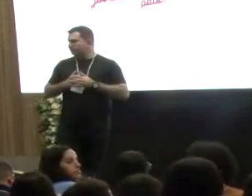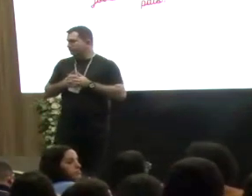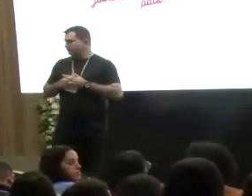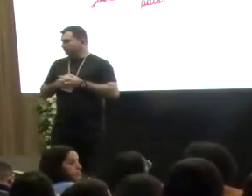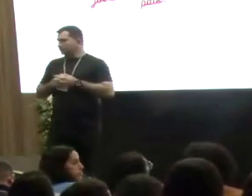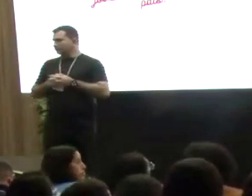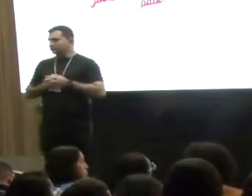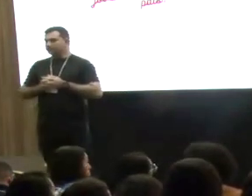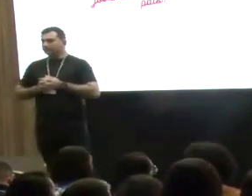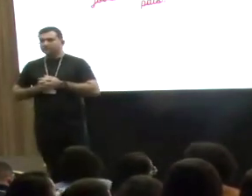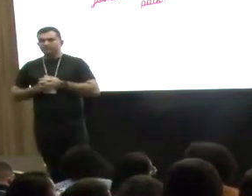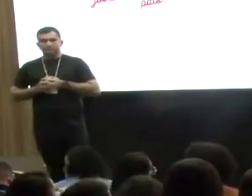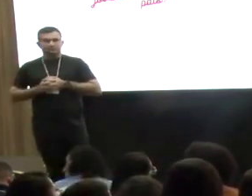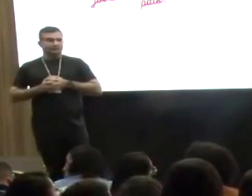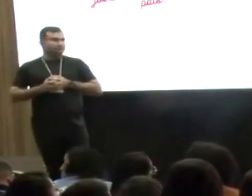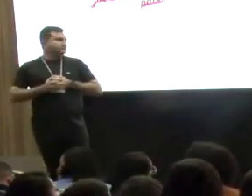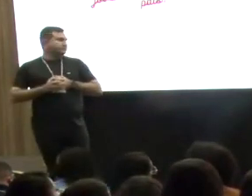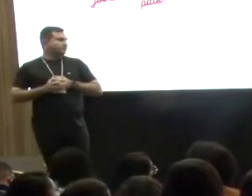Ah, tá.